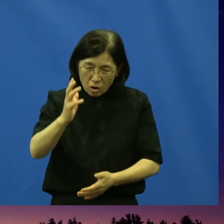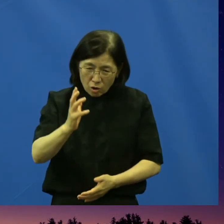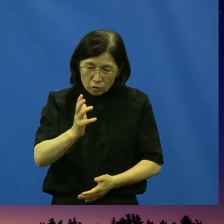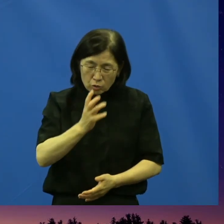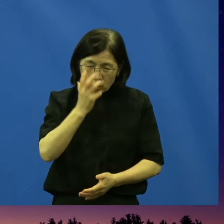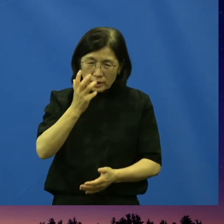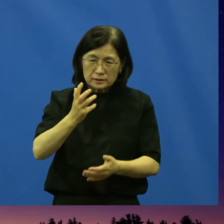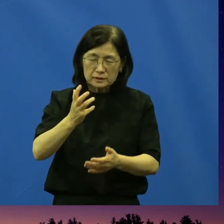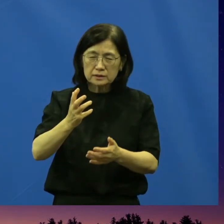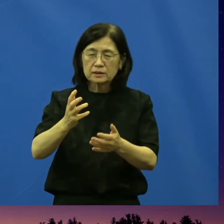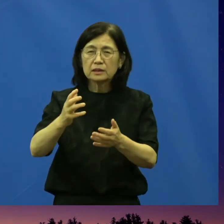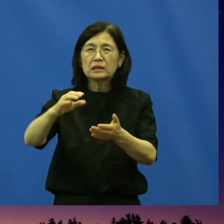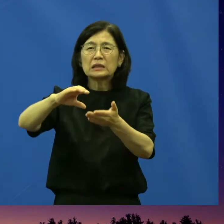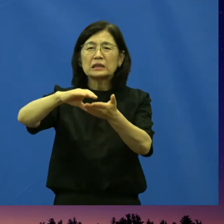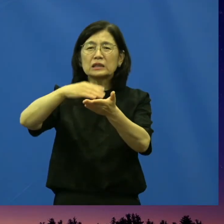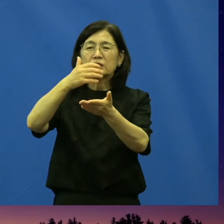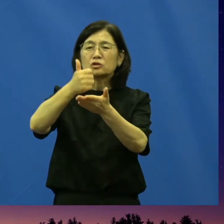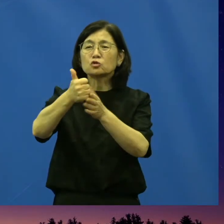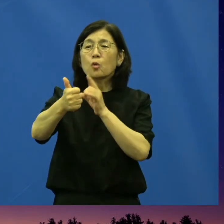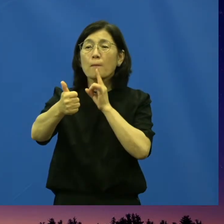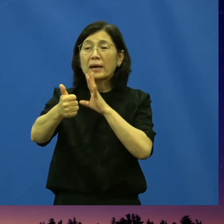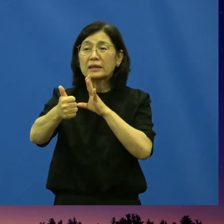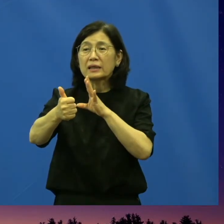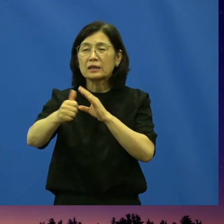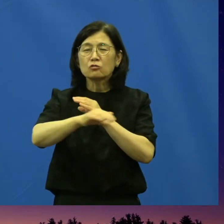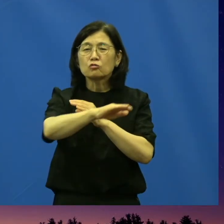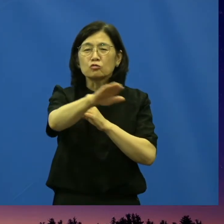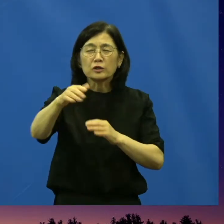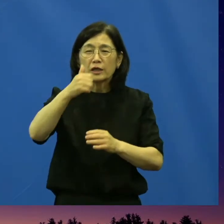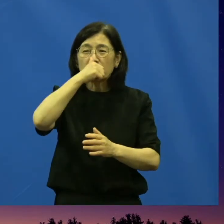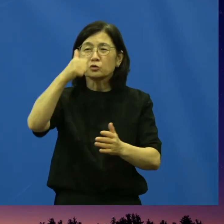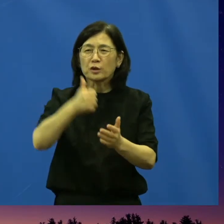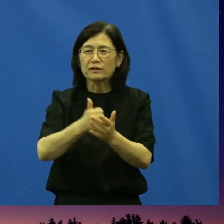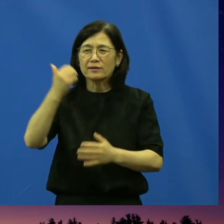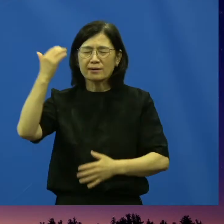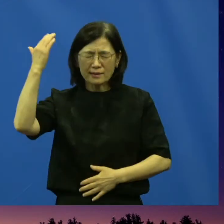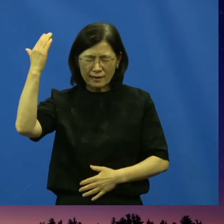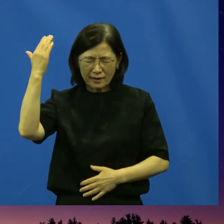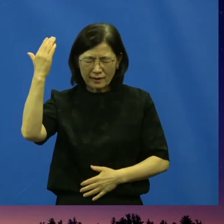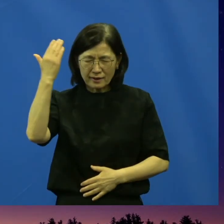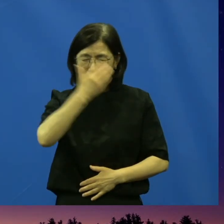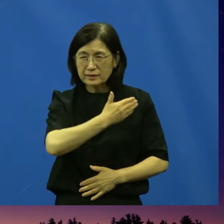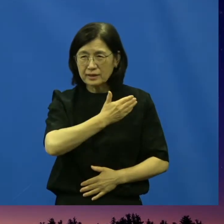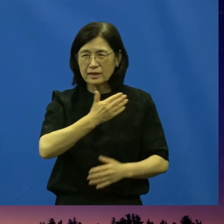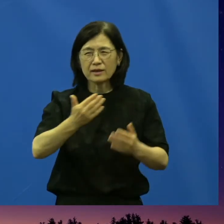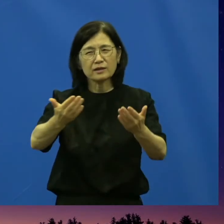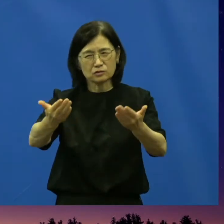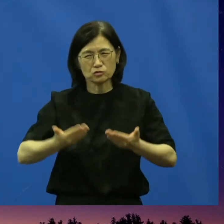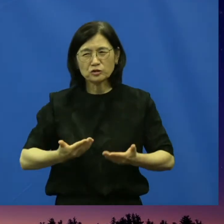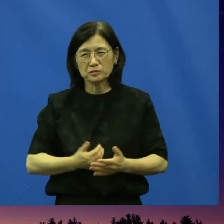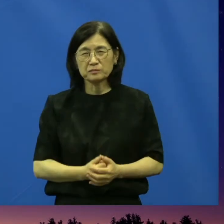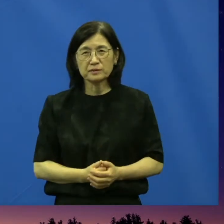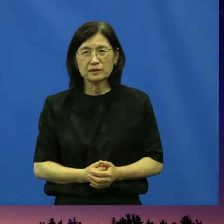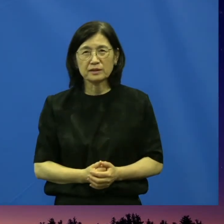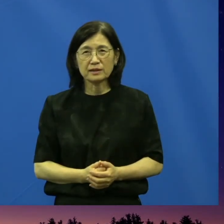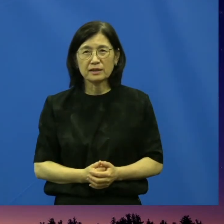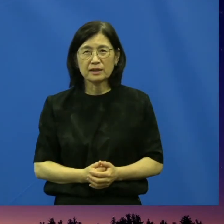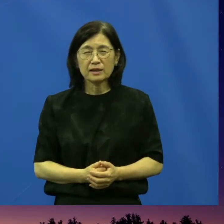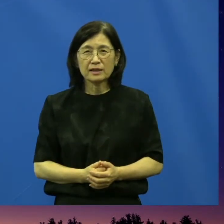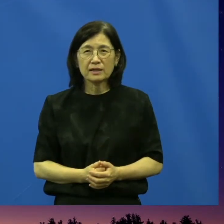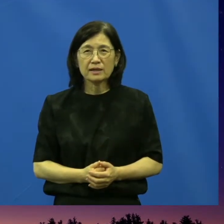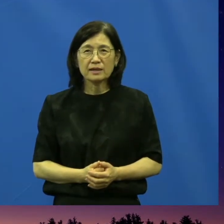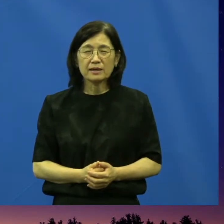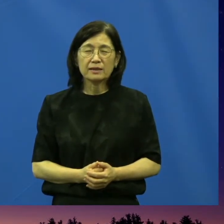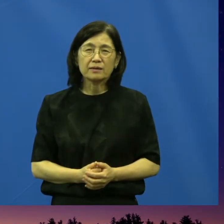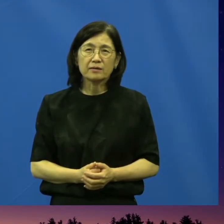분만이 정결하게 하실 수가 있어요. 하나님만이 의로우신 분입니다. 우리는 의롭지 않아요. 의롭지 않은 자가